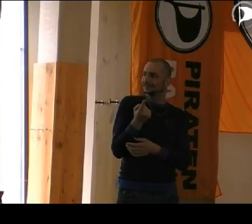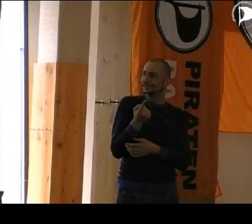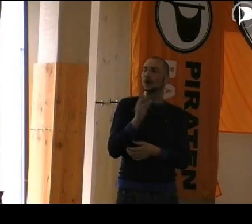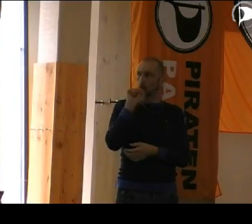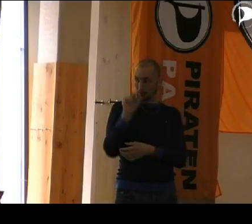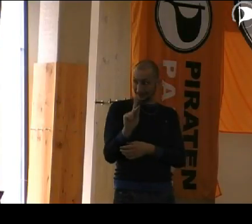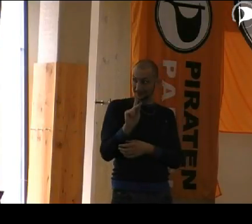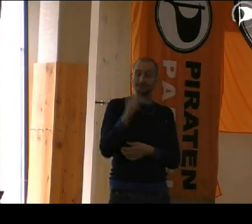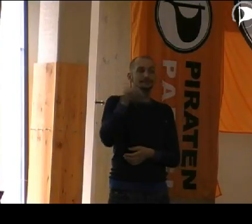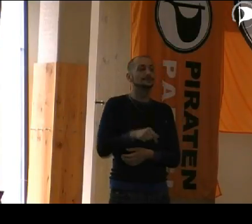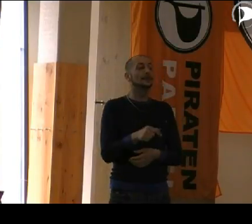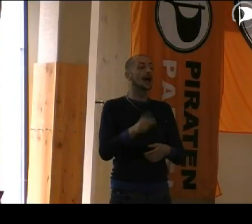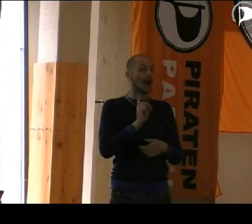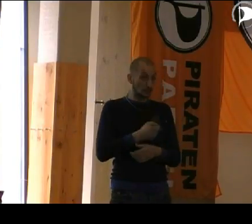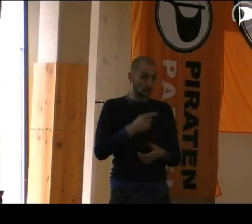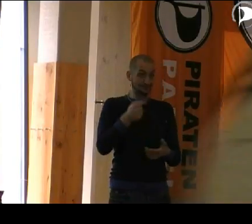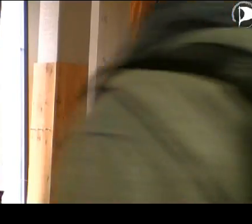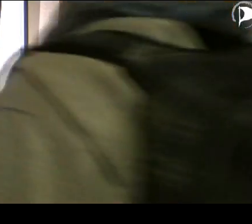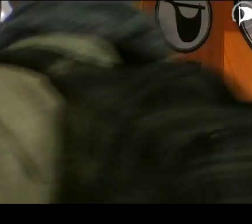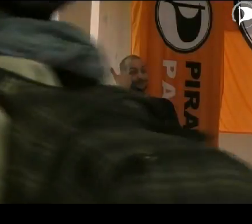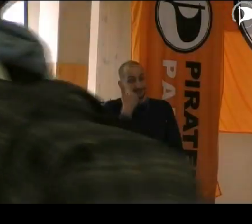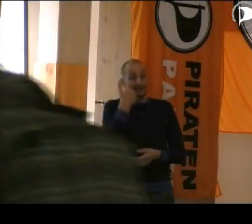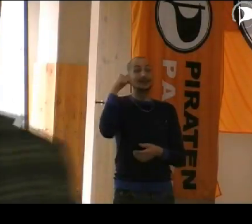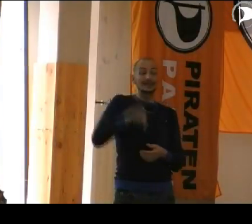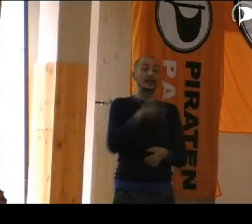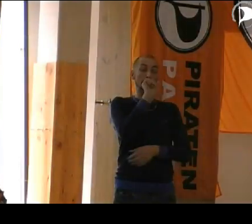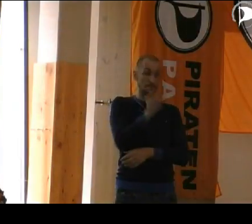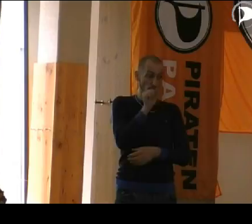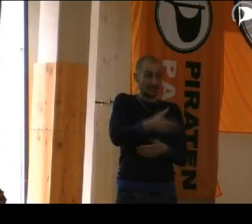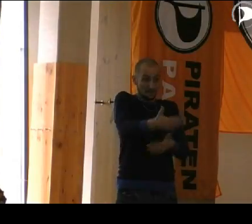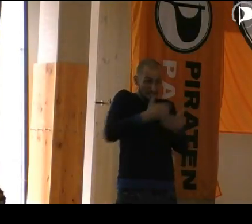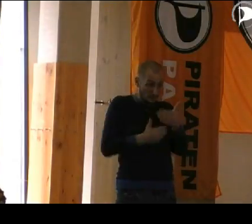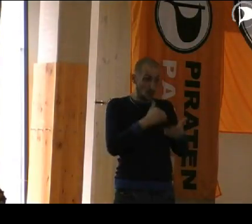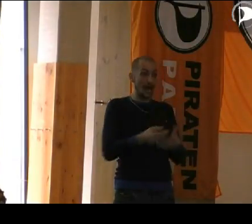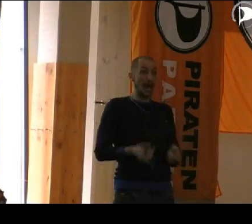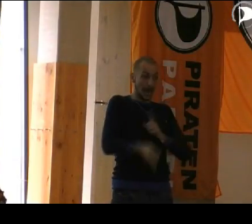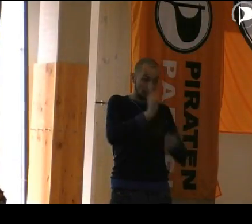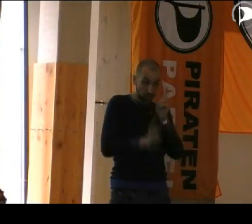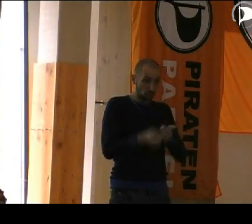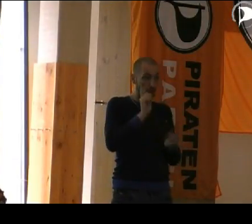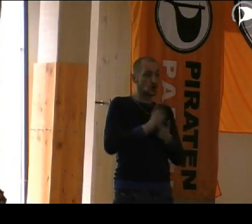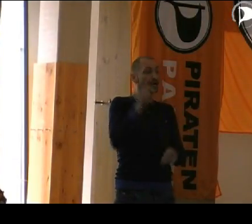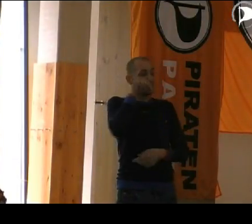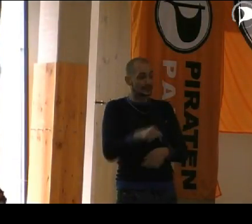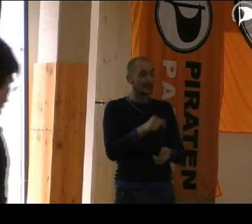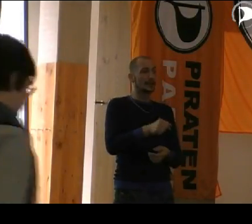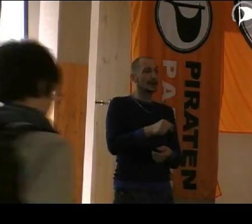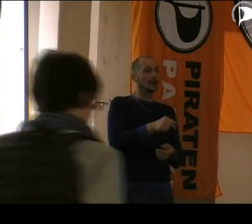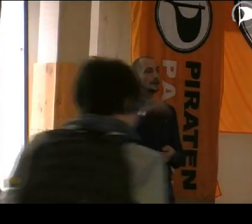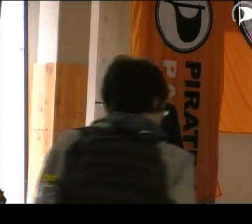also ich bitte um eine möglichkeit bevor wir darüber abstimmen ein paar